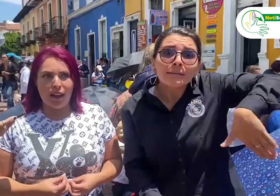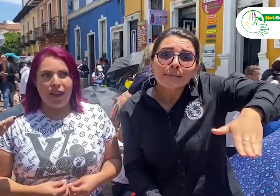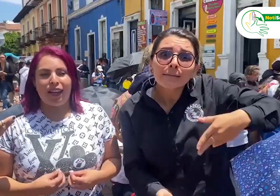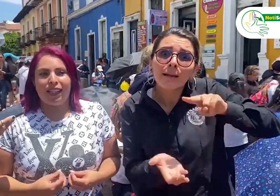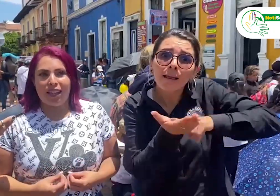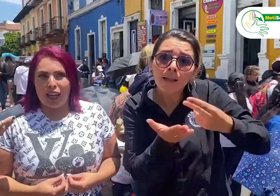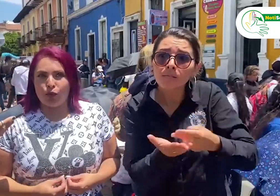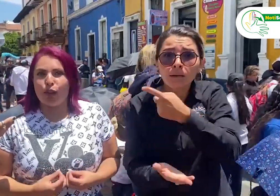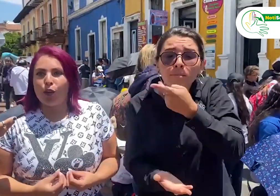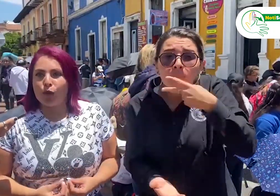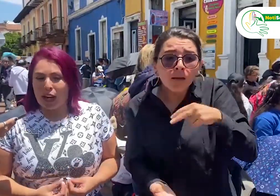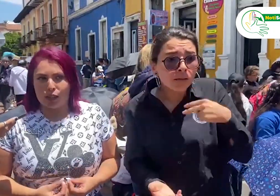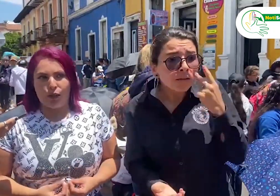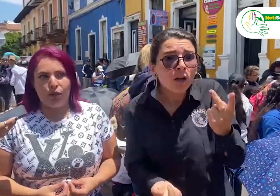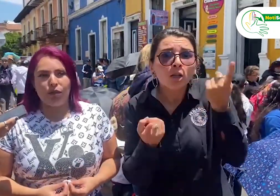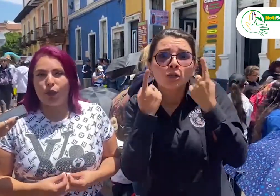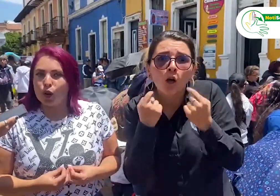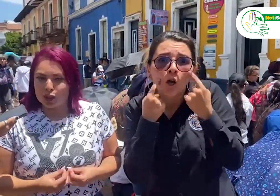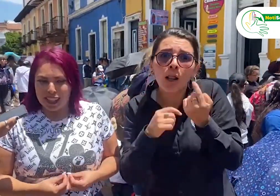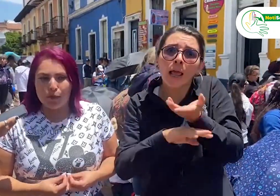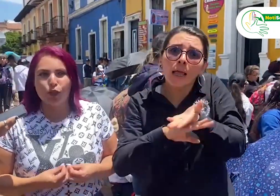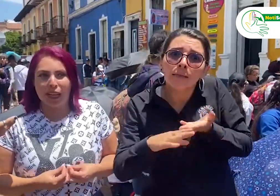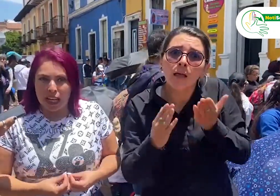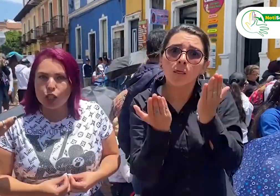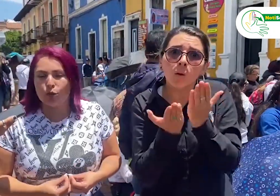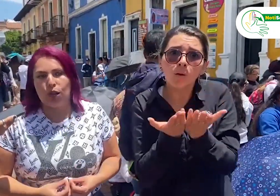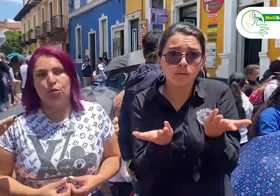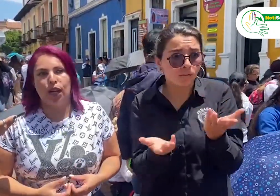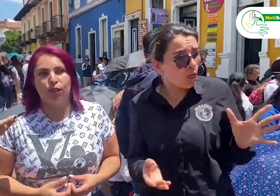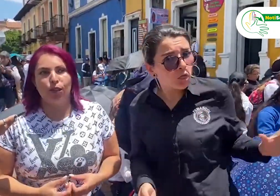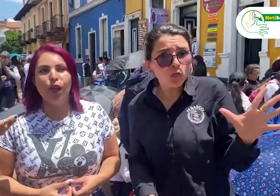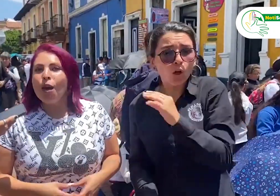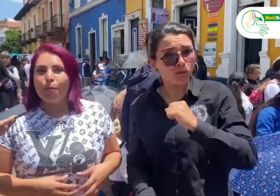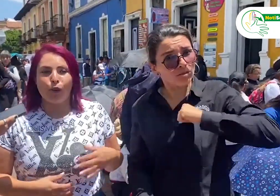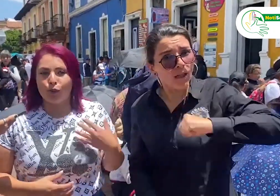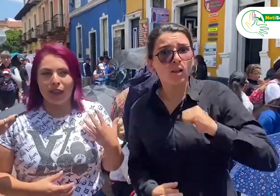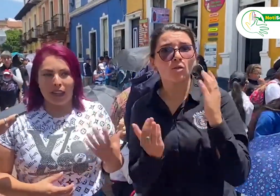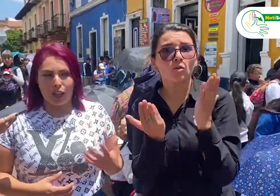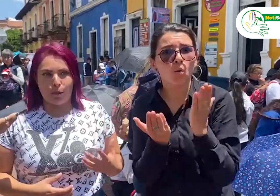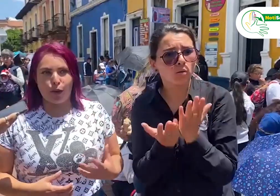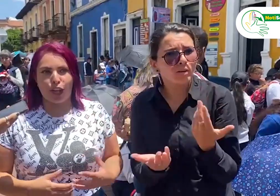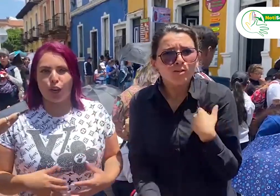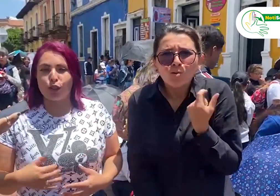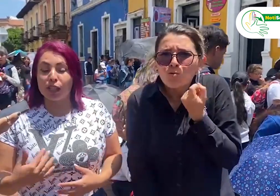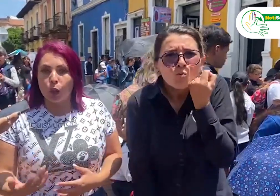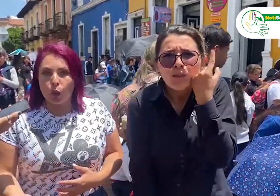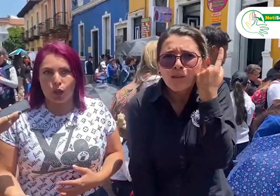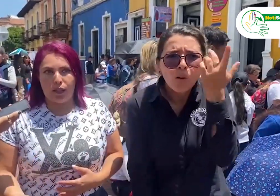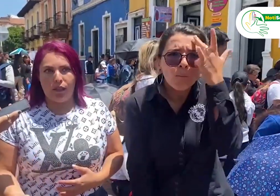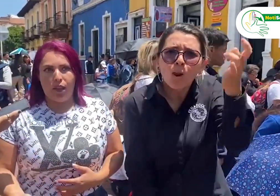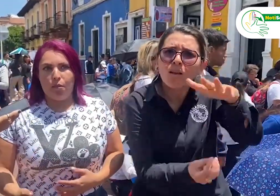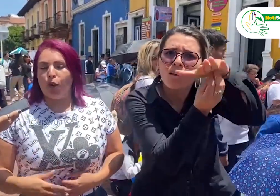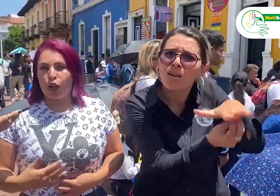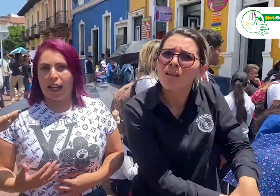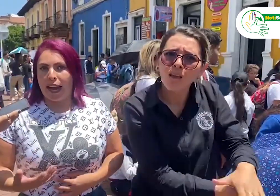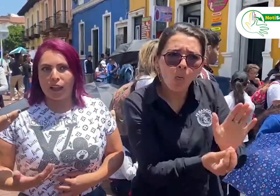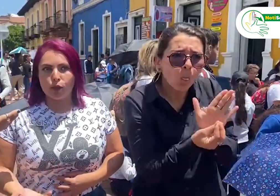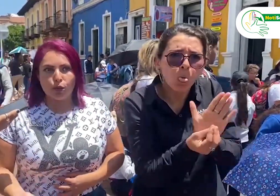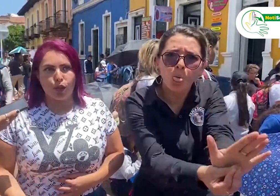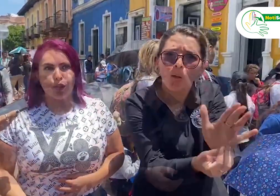exigiendo una educación, todos tenemos derecho a una educación, no entiendo por qué los excluyen, porque acá hay exclusión